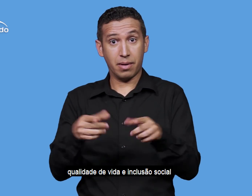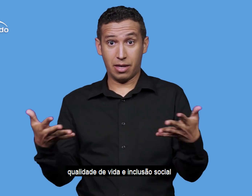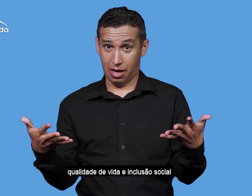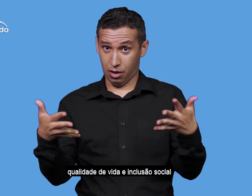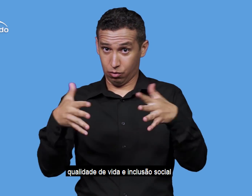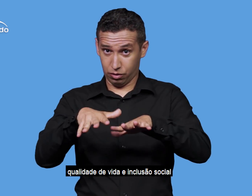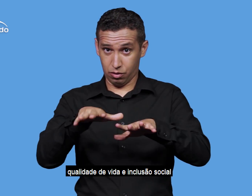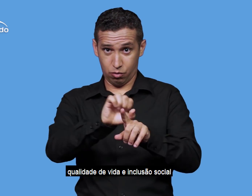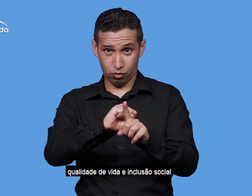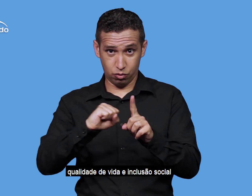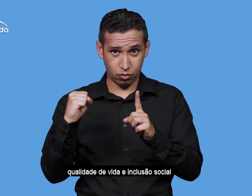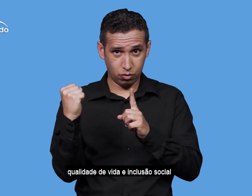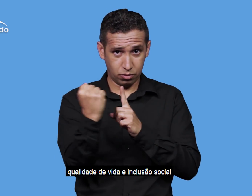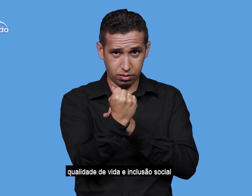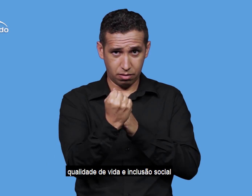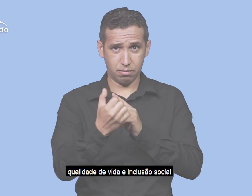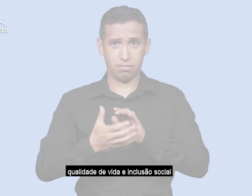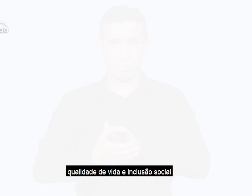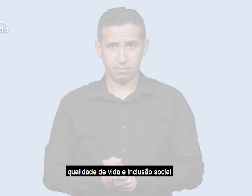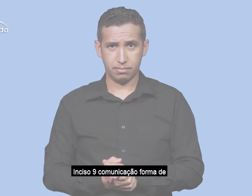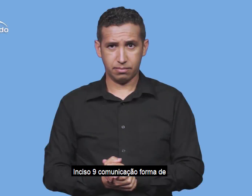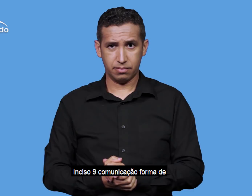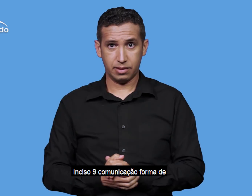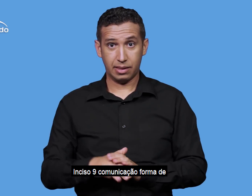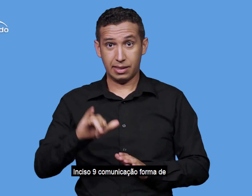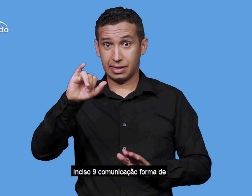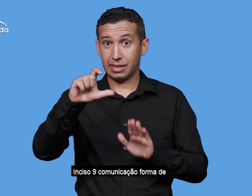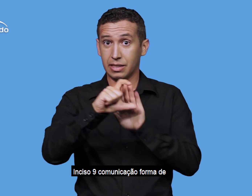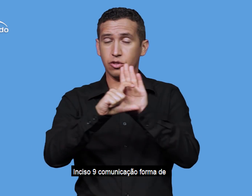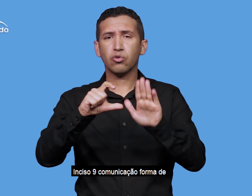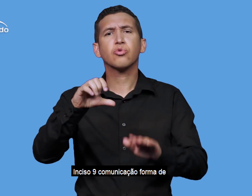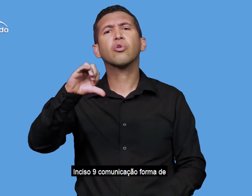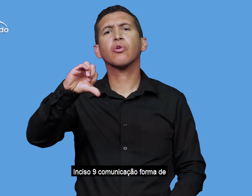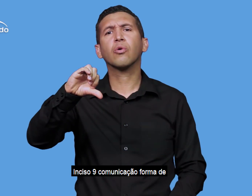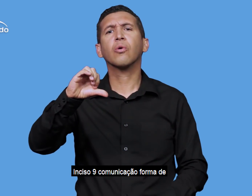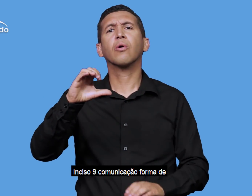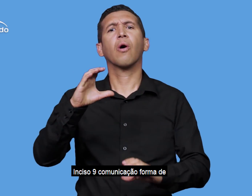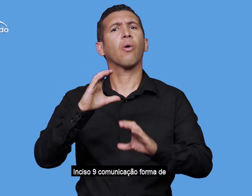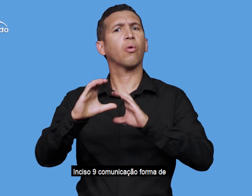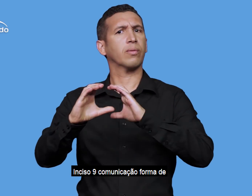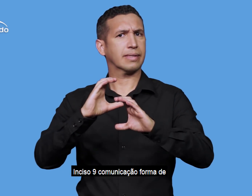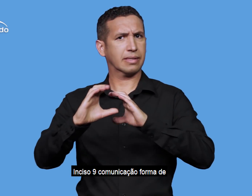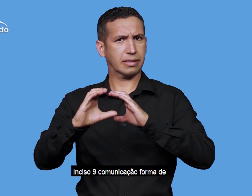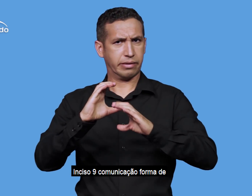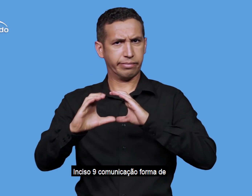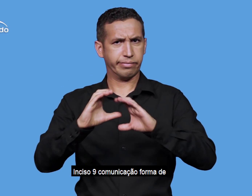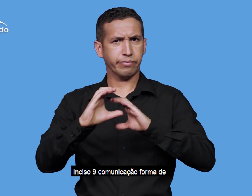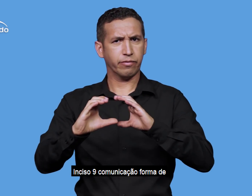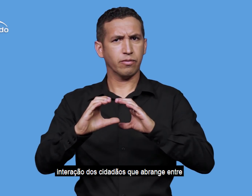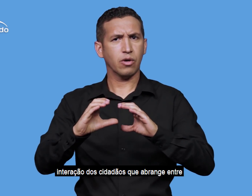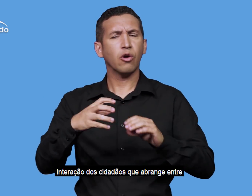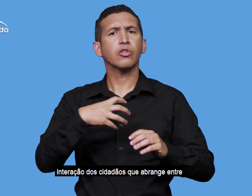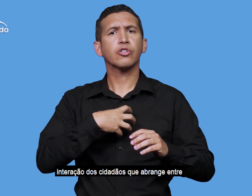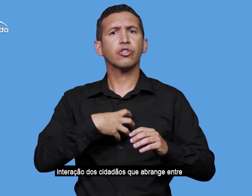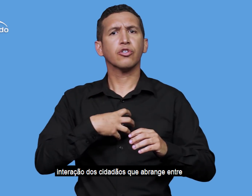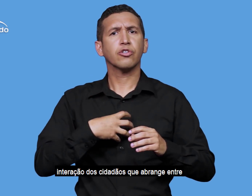social o inciso 9 comunicação forma de interação dos